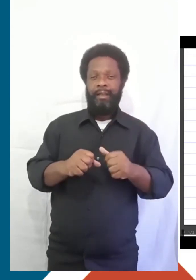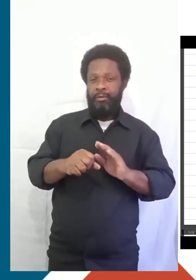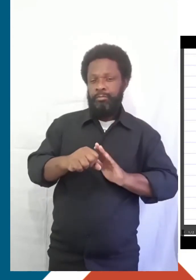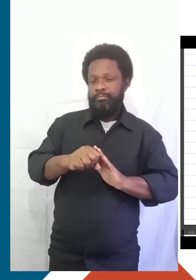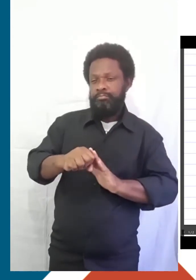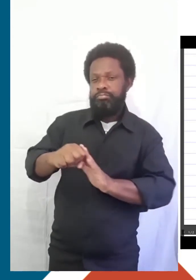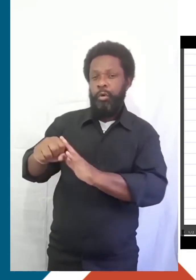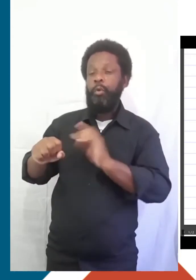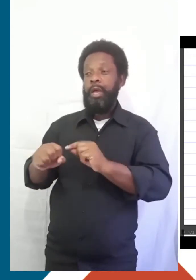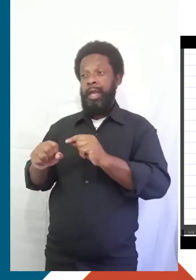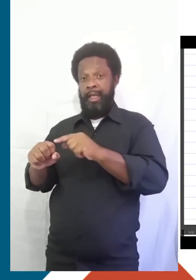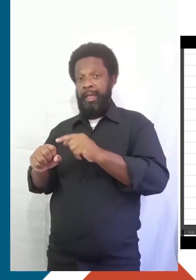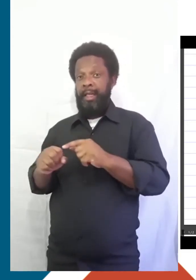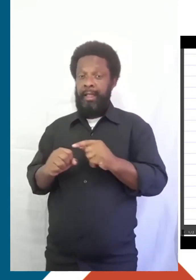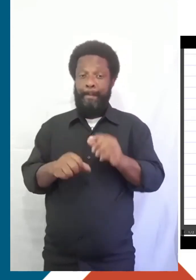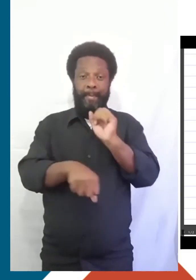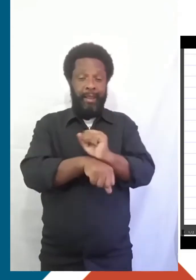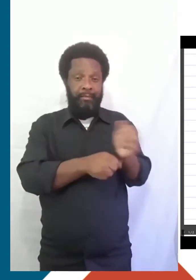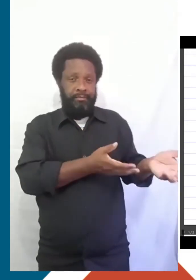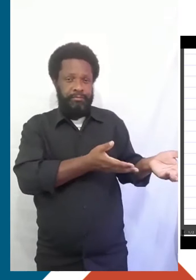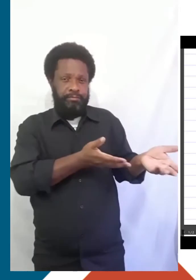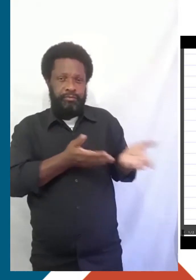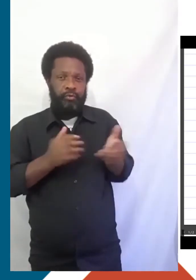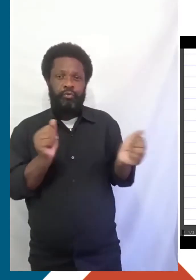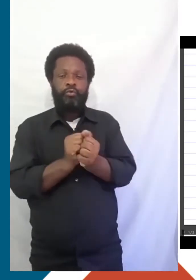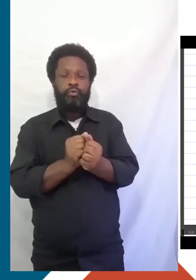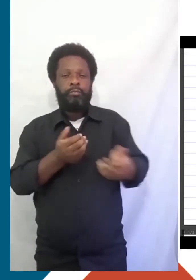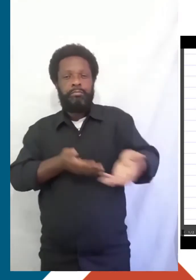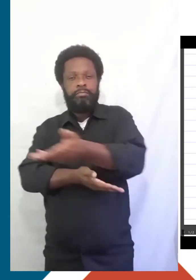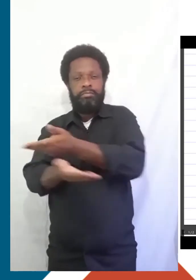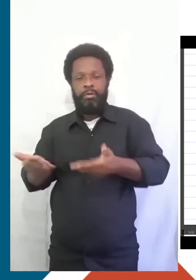Então, é o dipolo induzido que está interagindo com outro o quê?